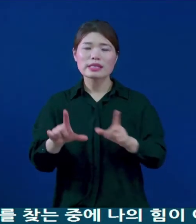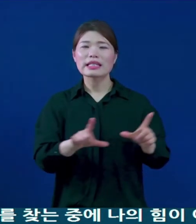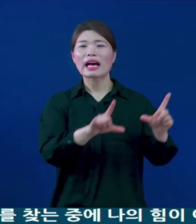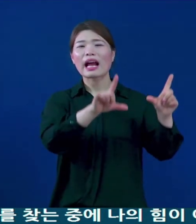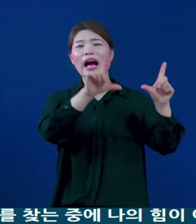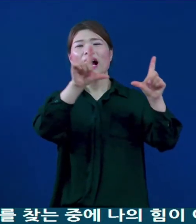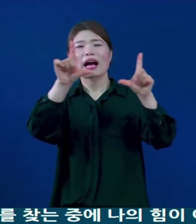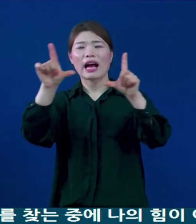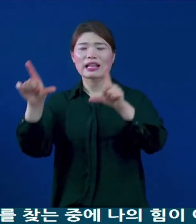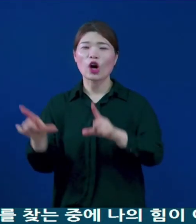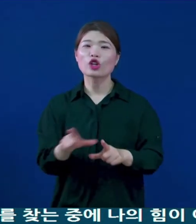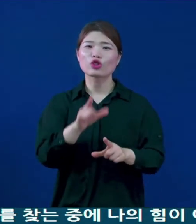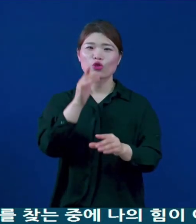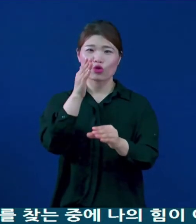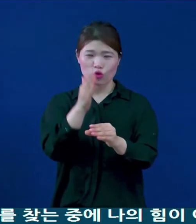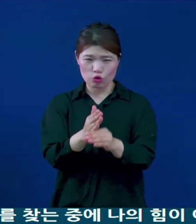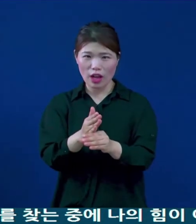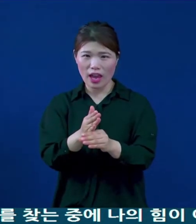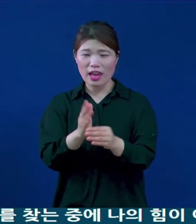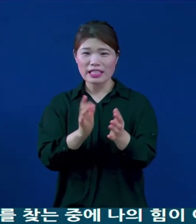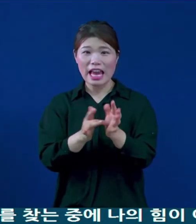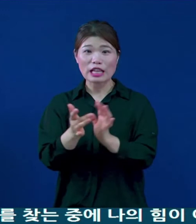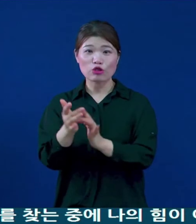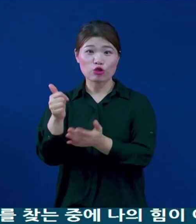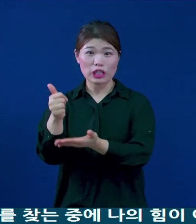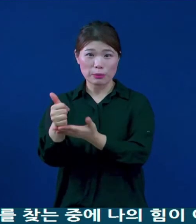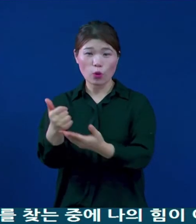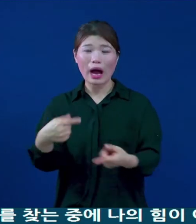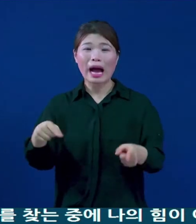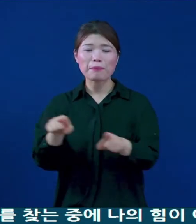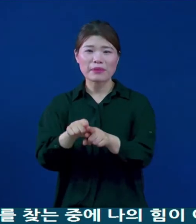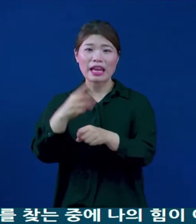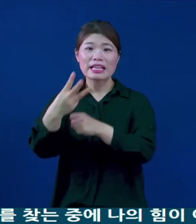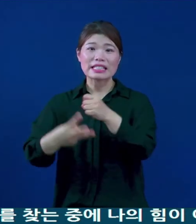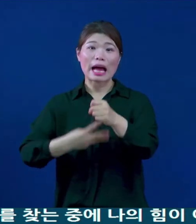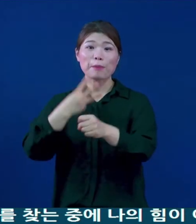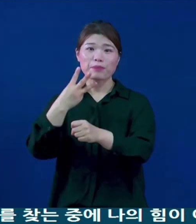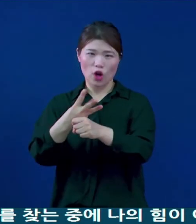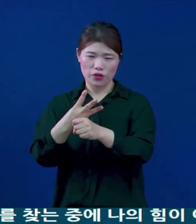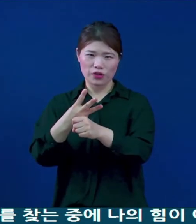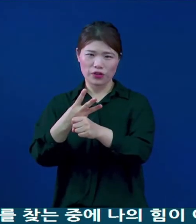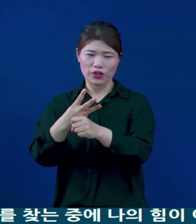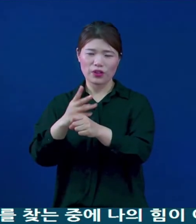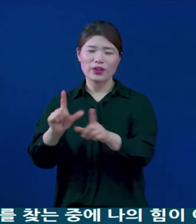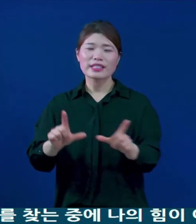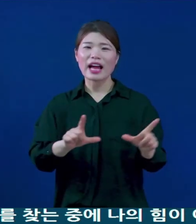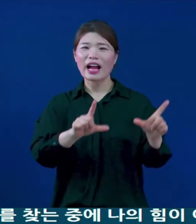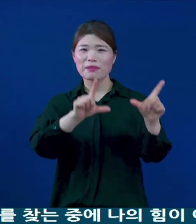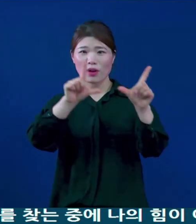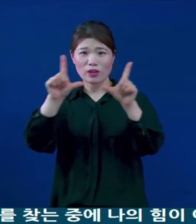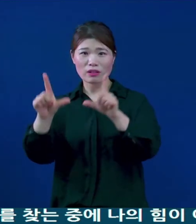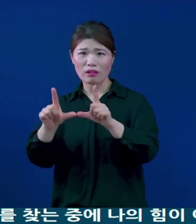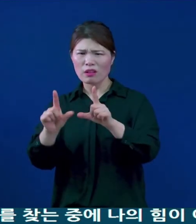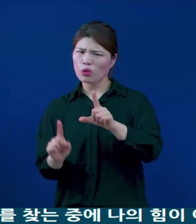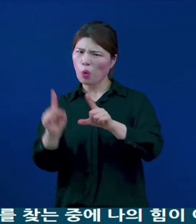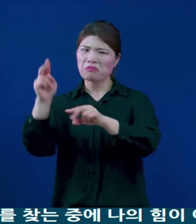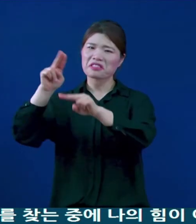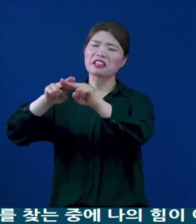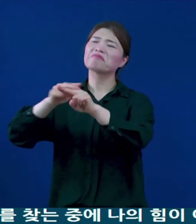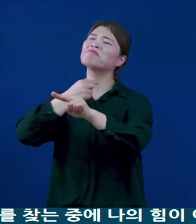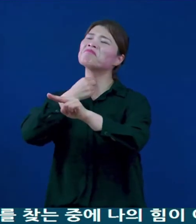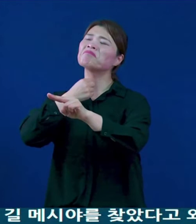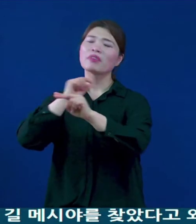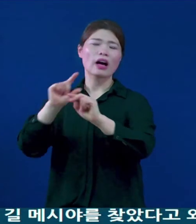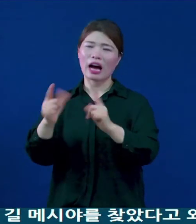중에 예수님과 함께 3년을 열심히 동행해서 높은 자리 찾지 않고 낮은